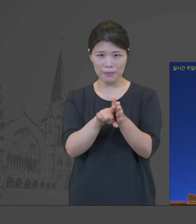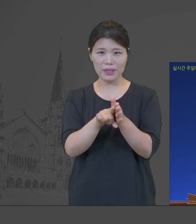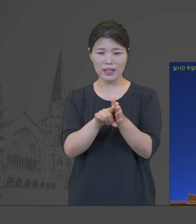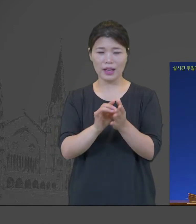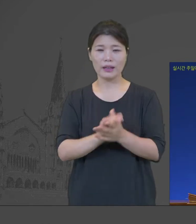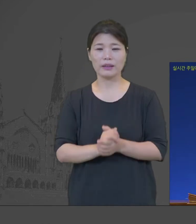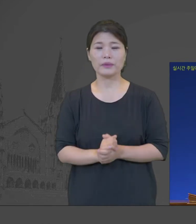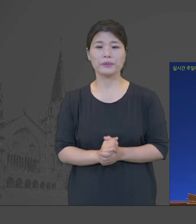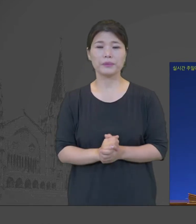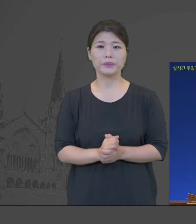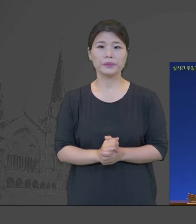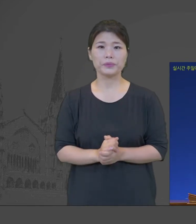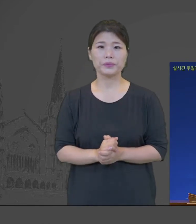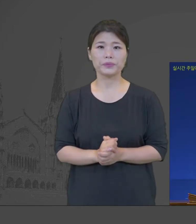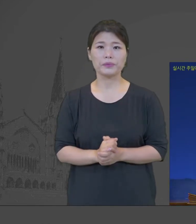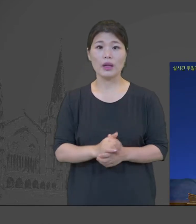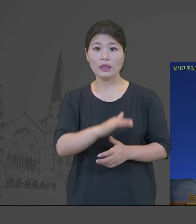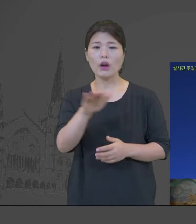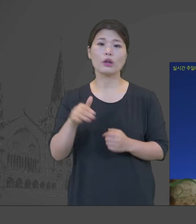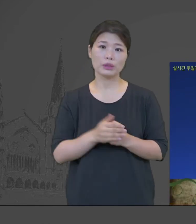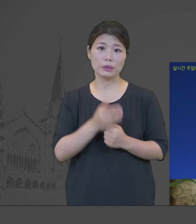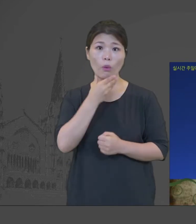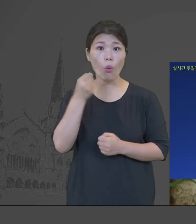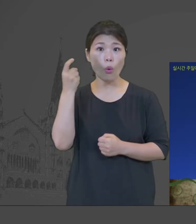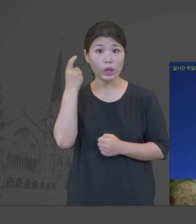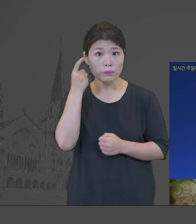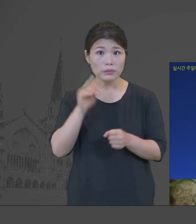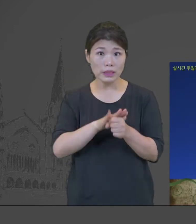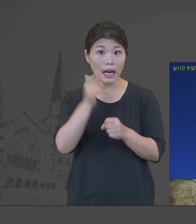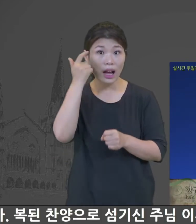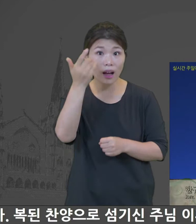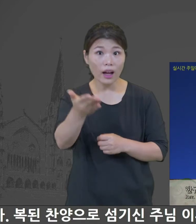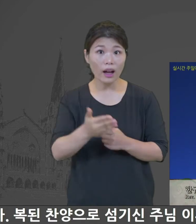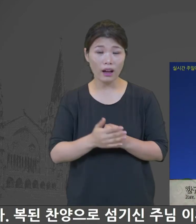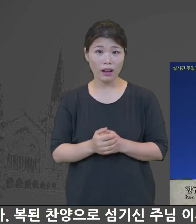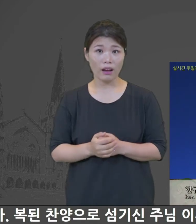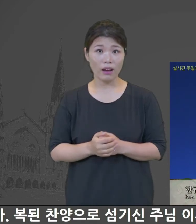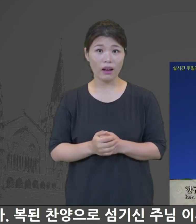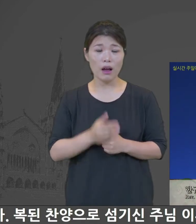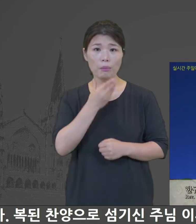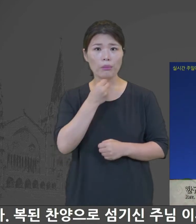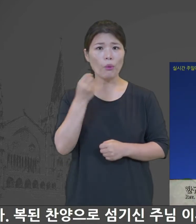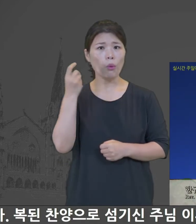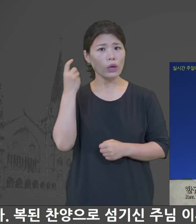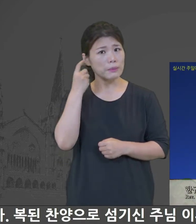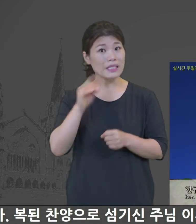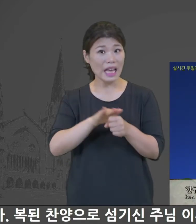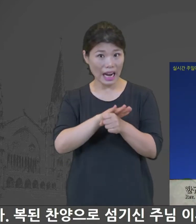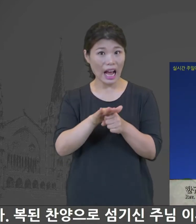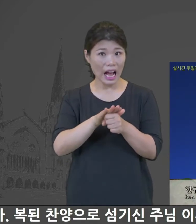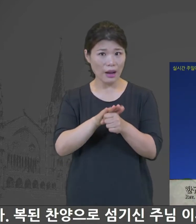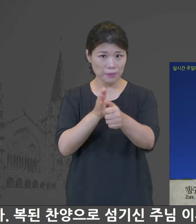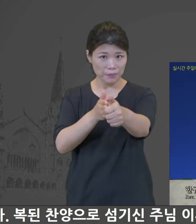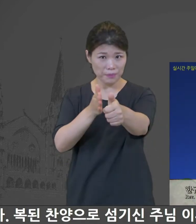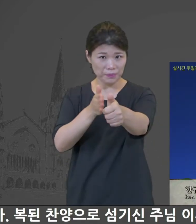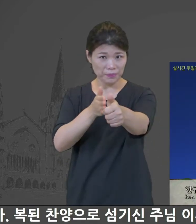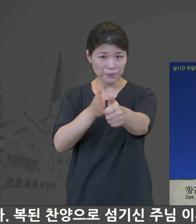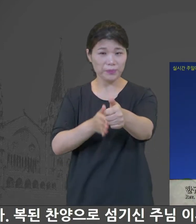확신합니다. 여러분은 복음을 사랑하십니까? 복음을 사랑하시기를 주의 이름으로